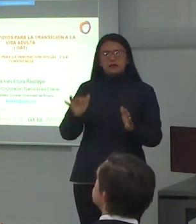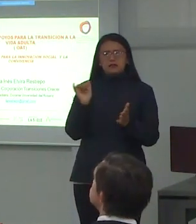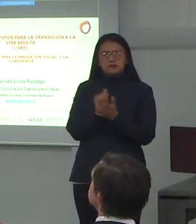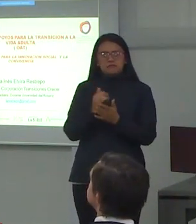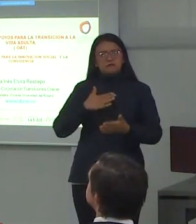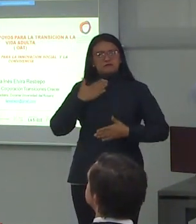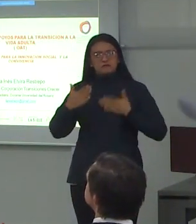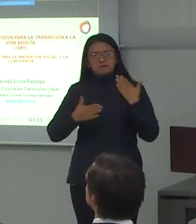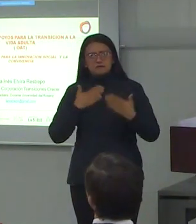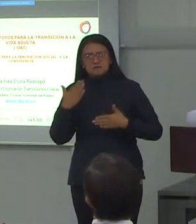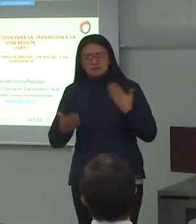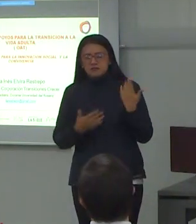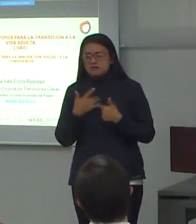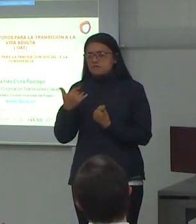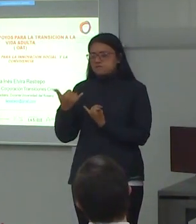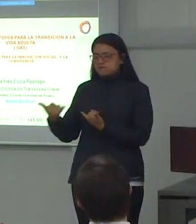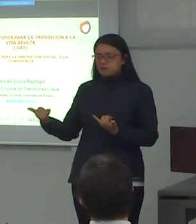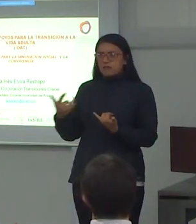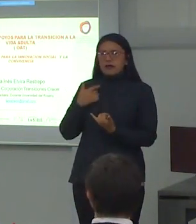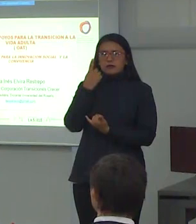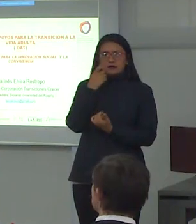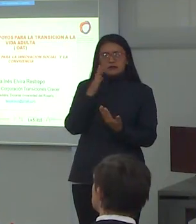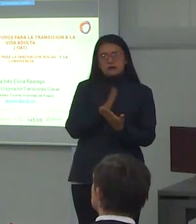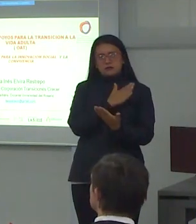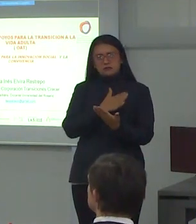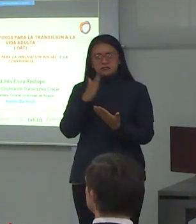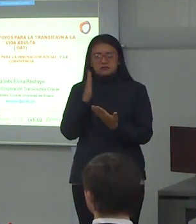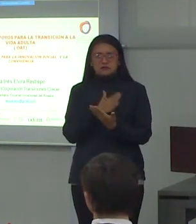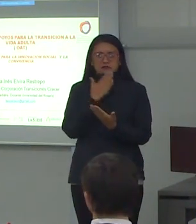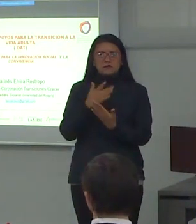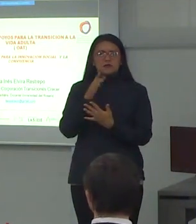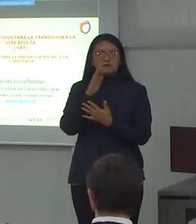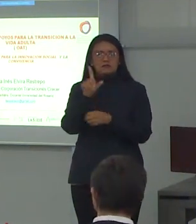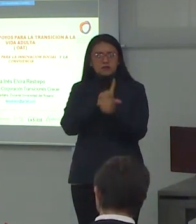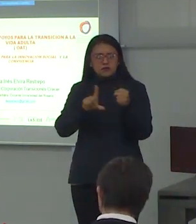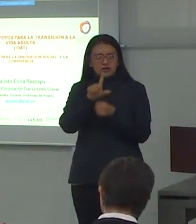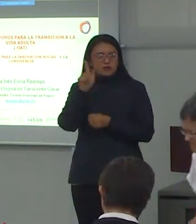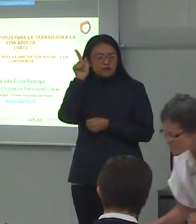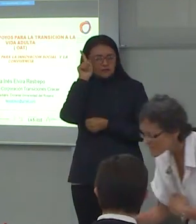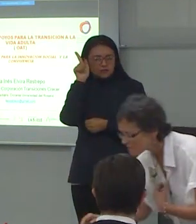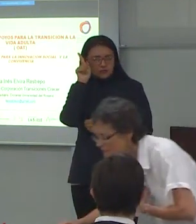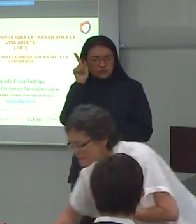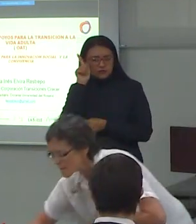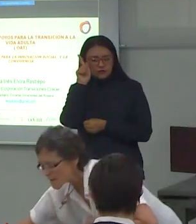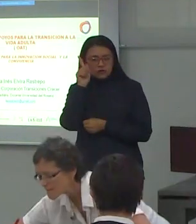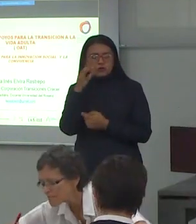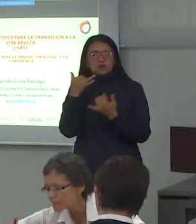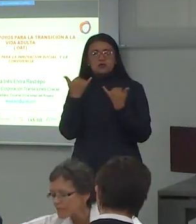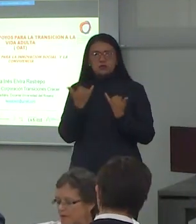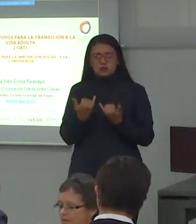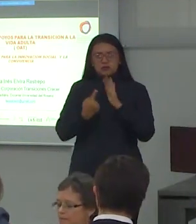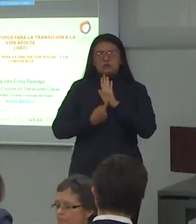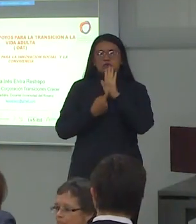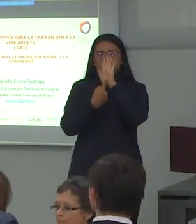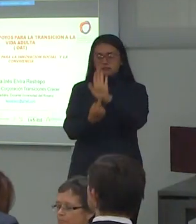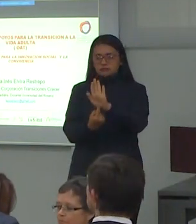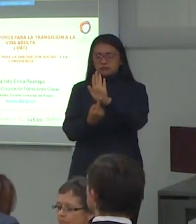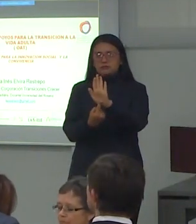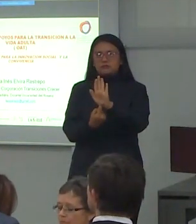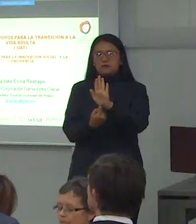con mucha alegría, tuvimos artistas aquí de Fontibón y hoy también vamos a tener una presentación